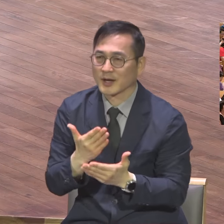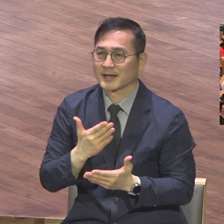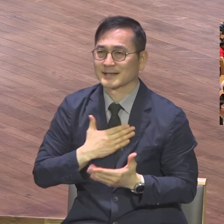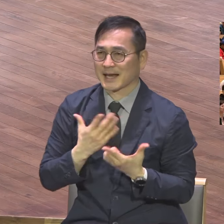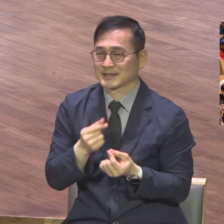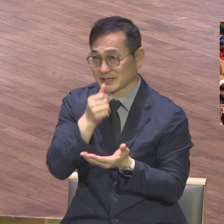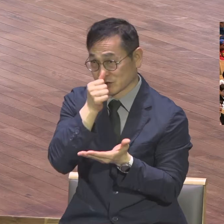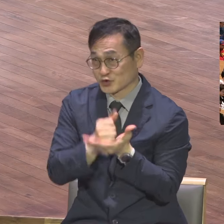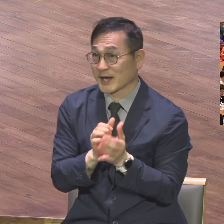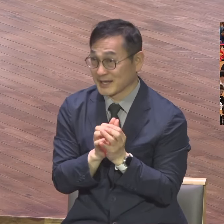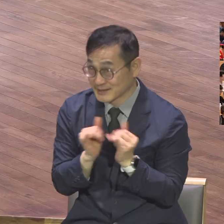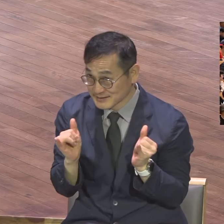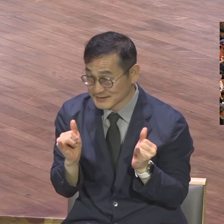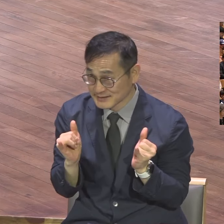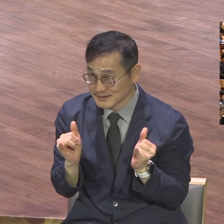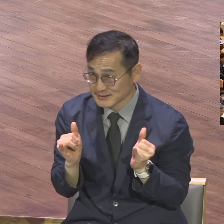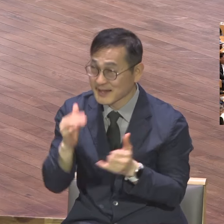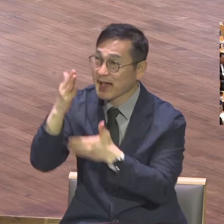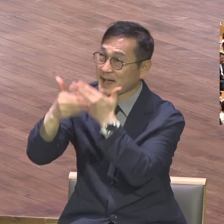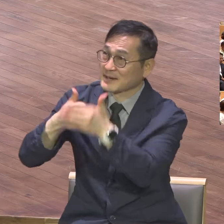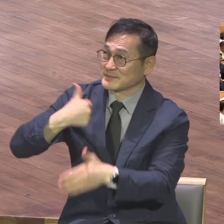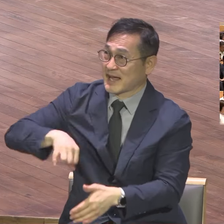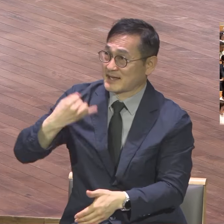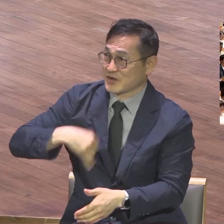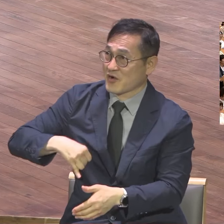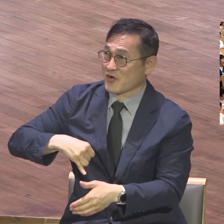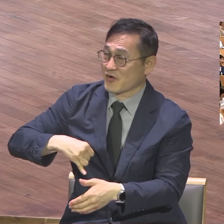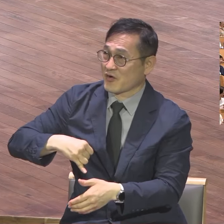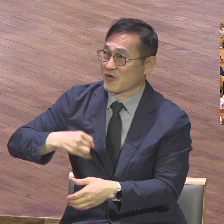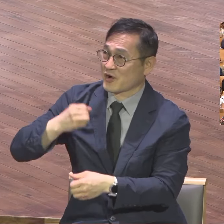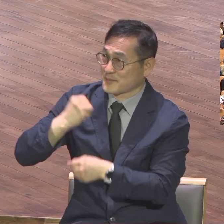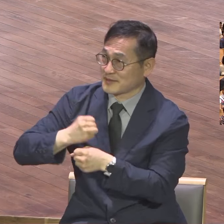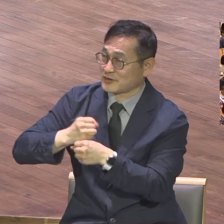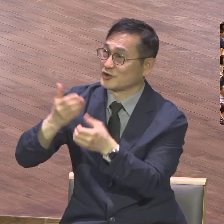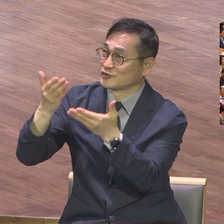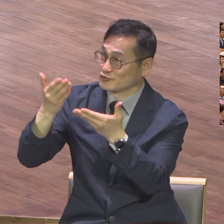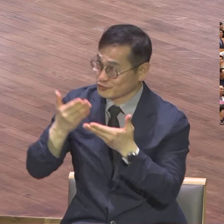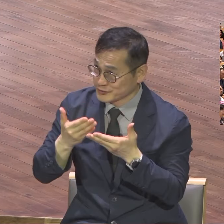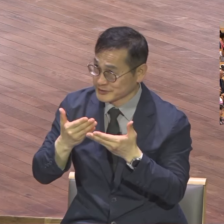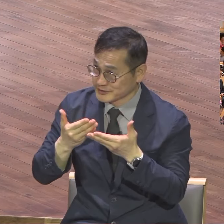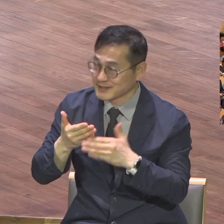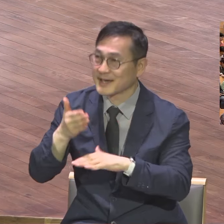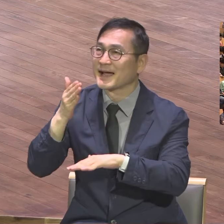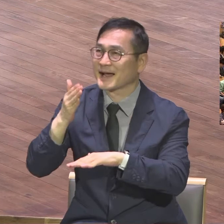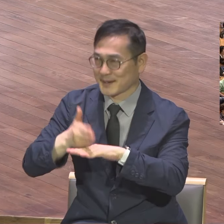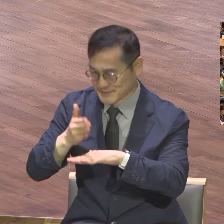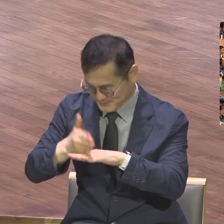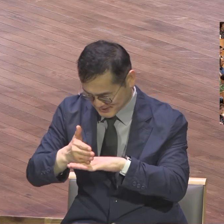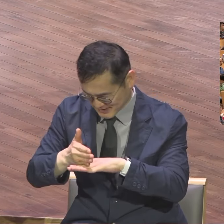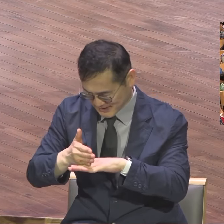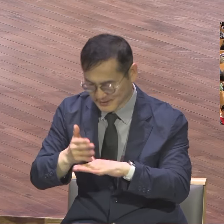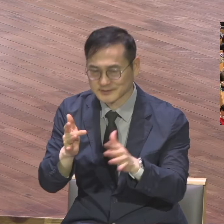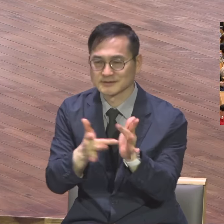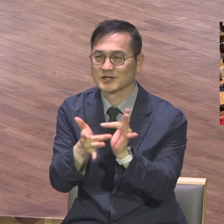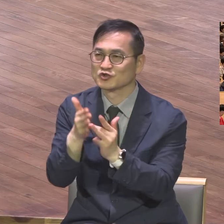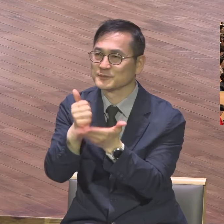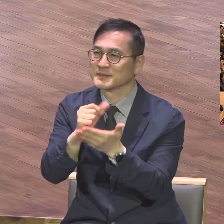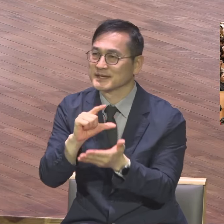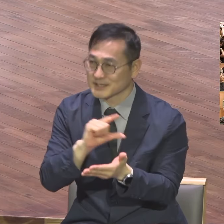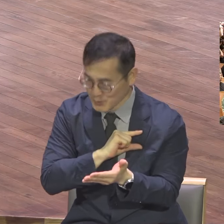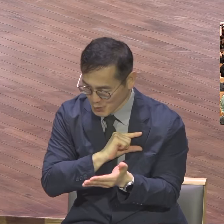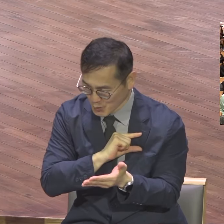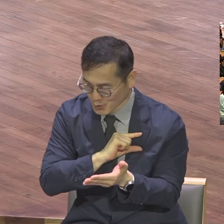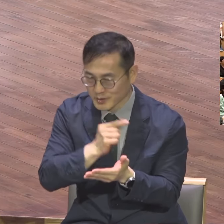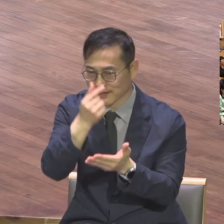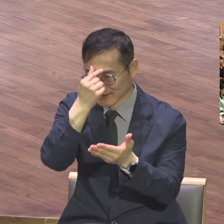죄인을 하나님이 자녀 삼아 주시니 감사합니다. 예수님 이름으로